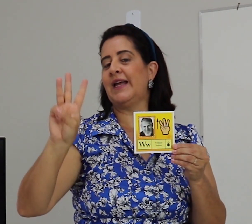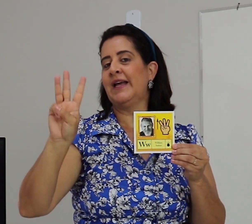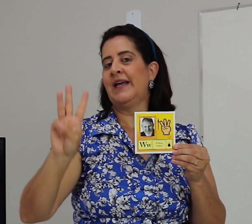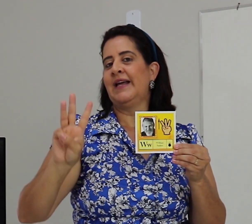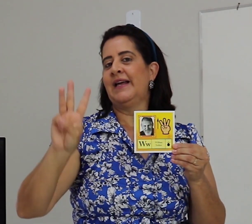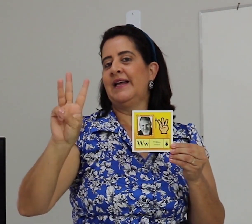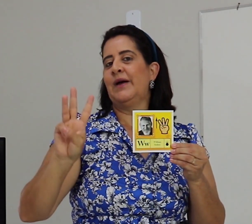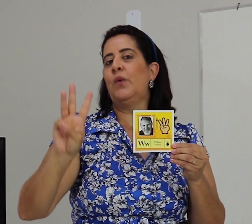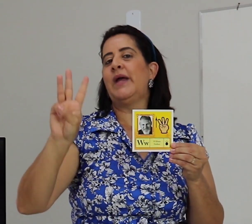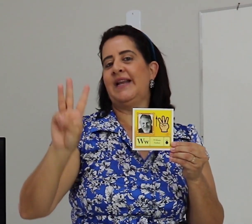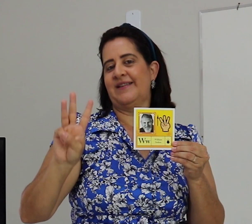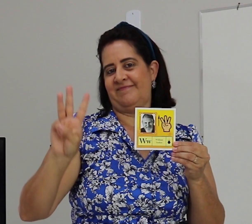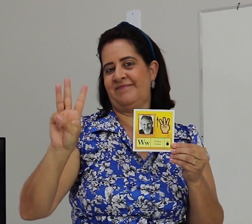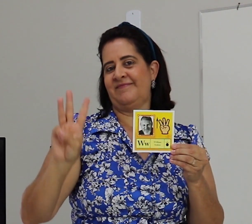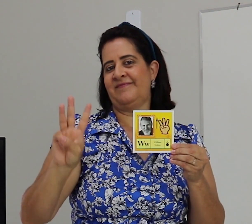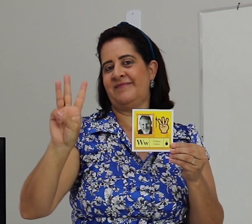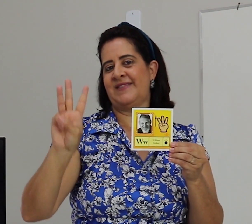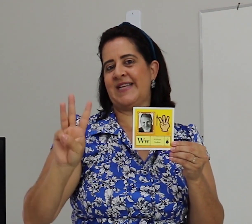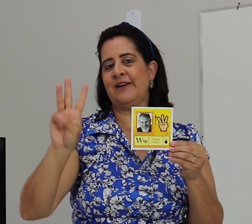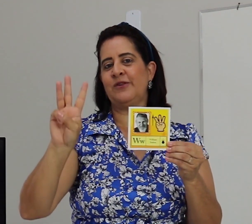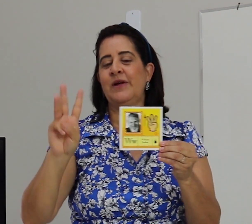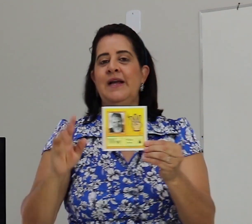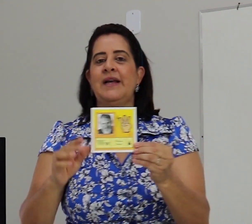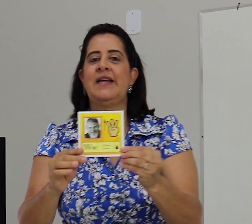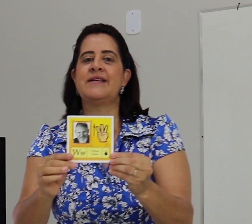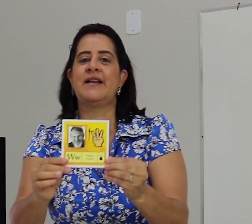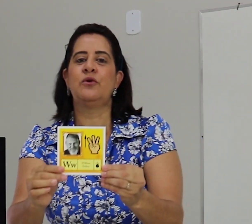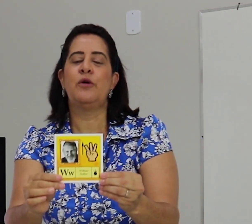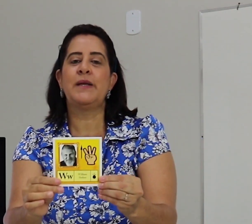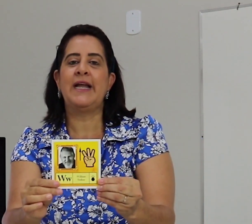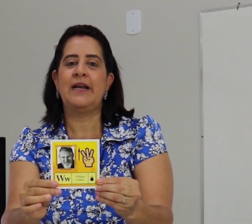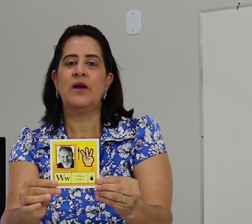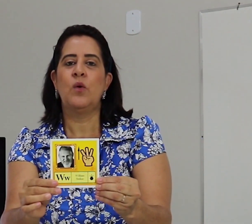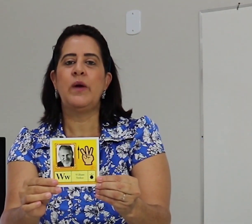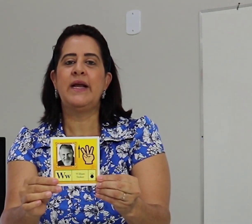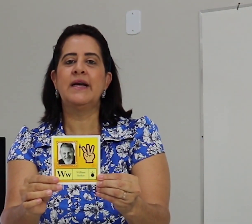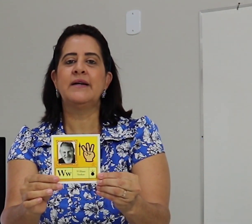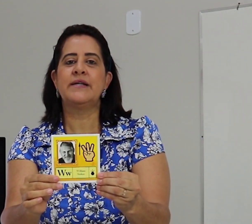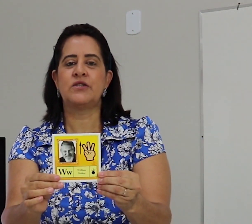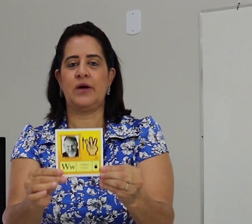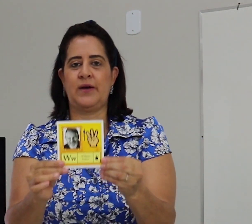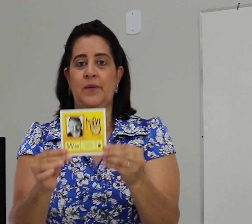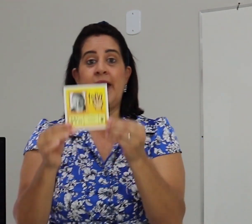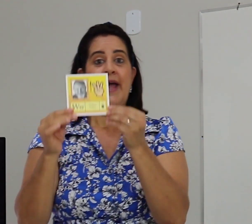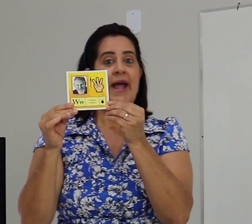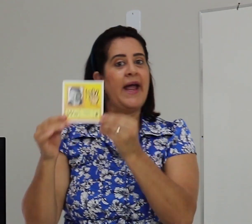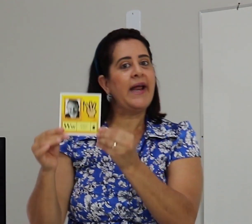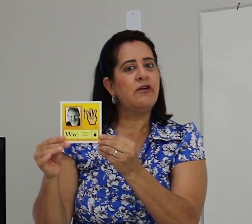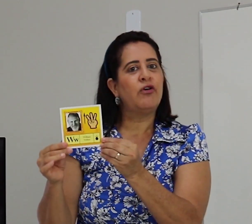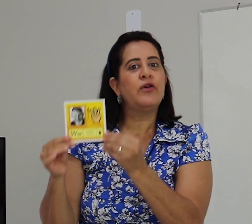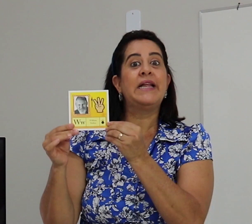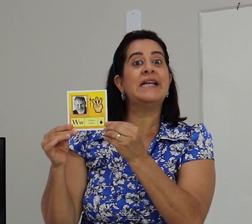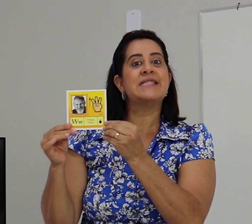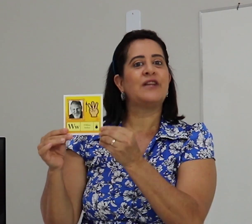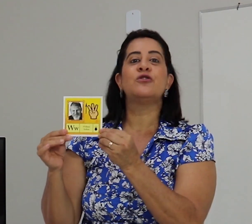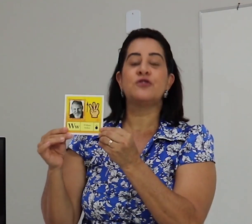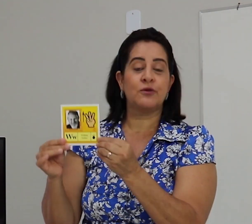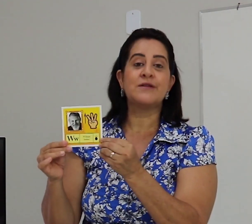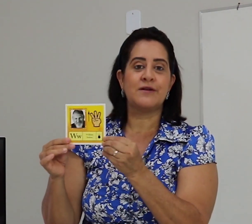aqui William, certo? Que seria o nome dele, William Stockel. Ele foi o idealizador de tudo isso que